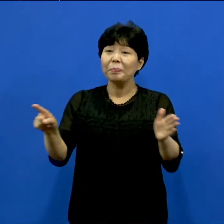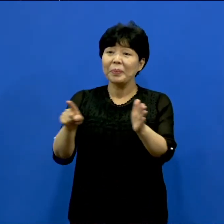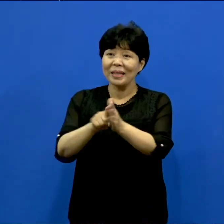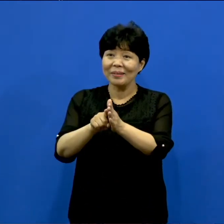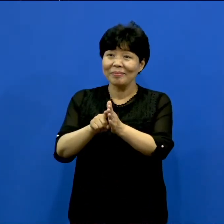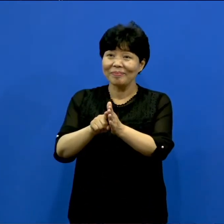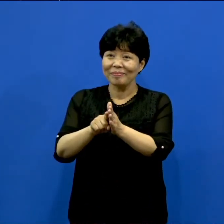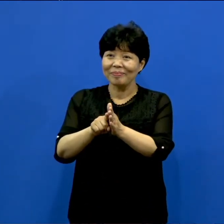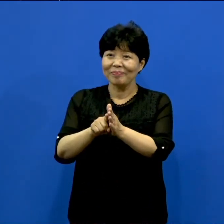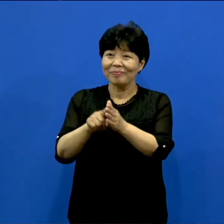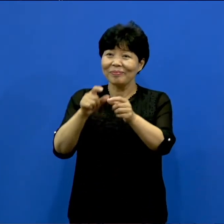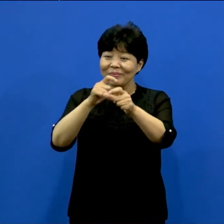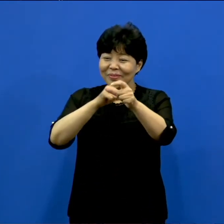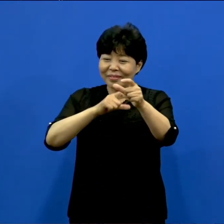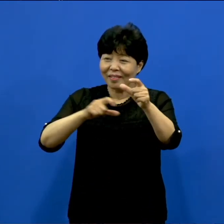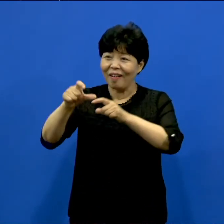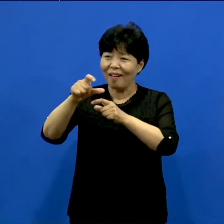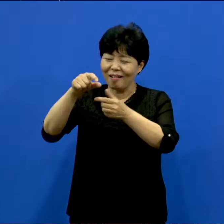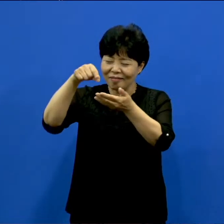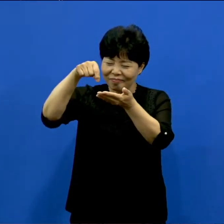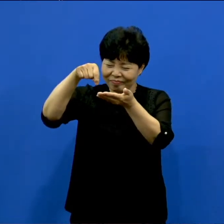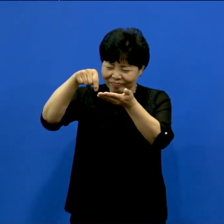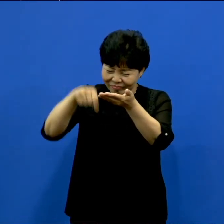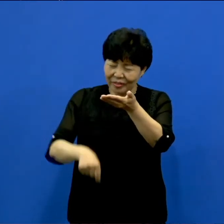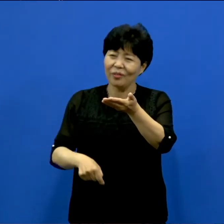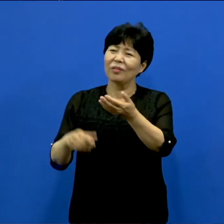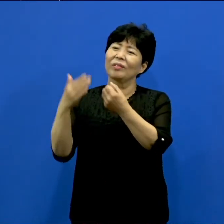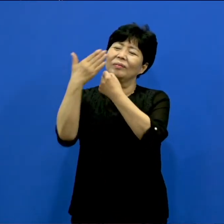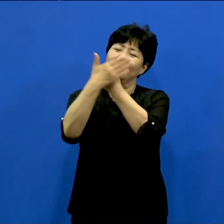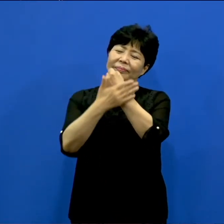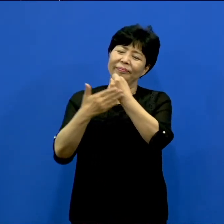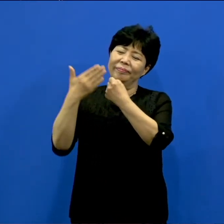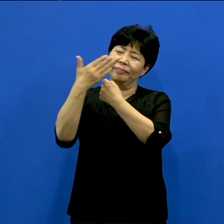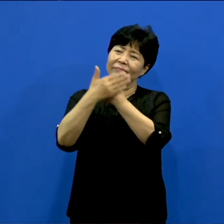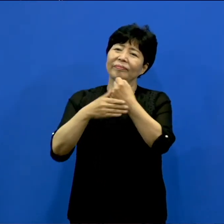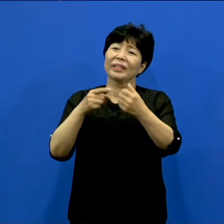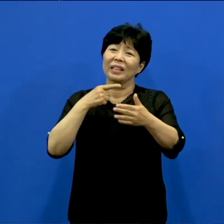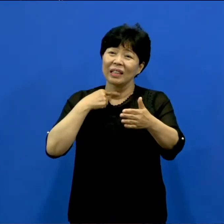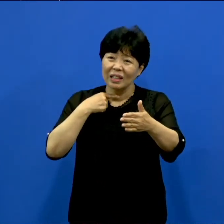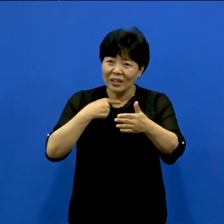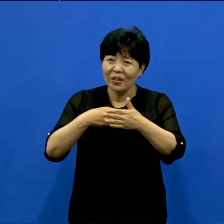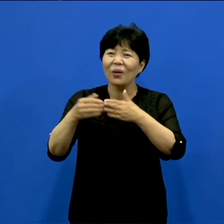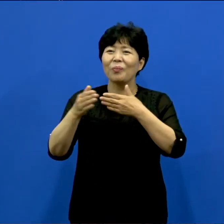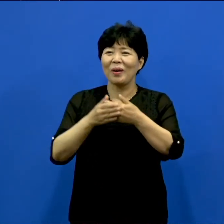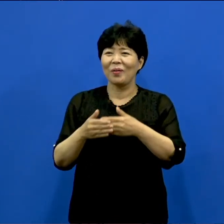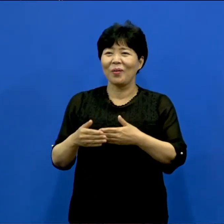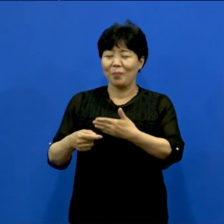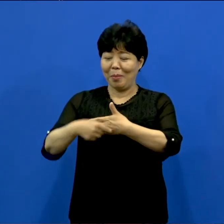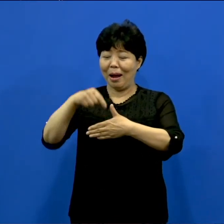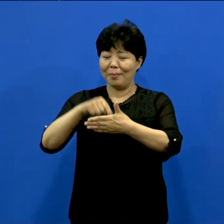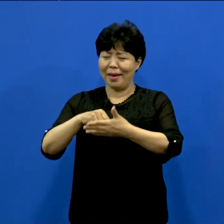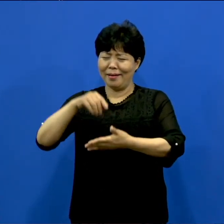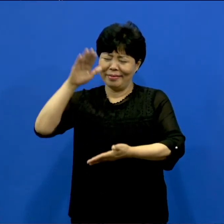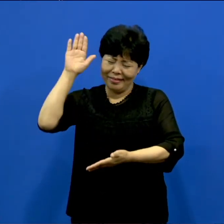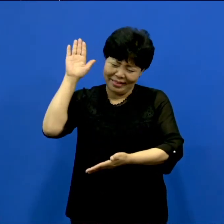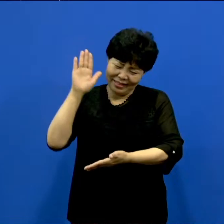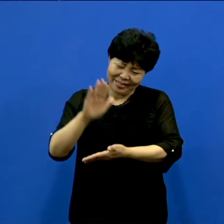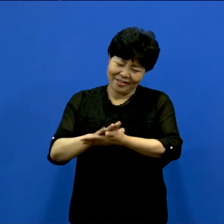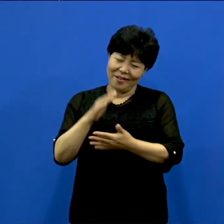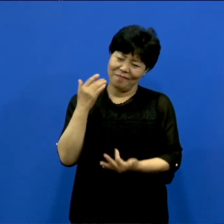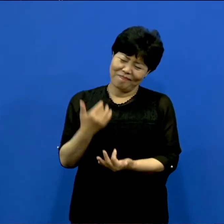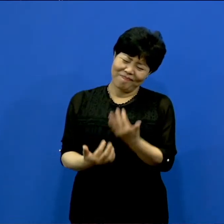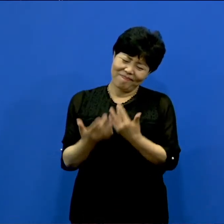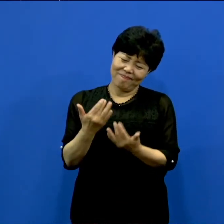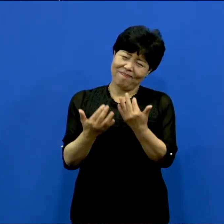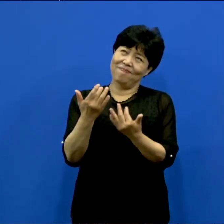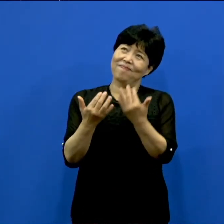하나님의 임재 안에 머물러 있는 은혜를 누리게 되고, 그래서 가슴에 어느 순간에 불이 붙기도 하고, 그 크로노스의